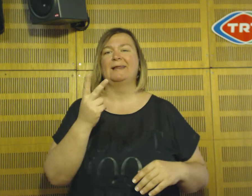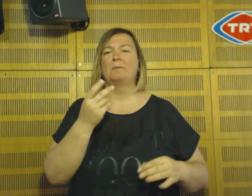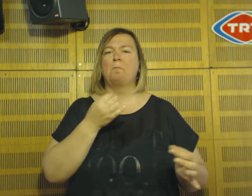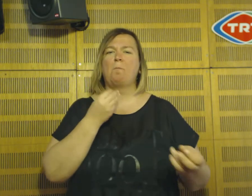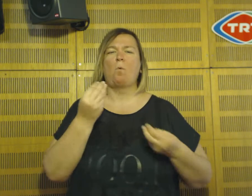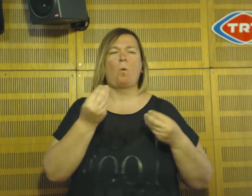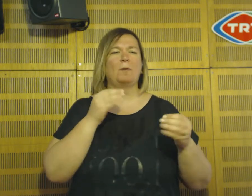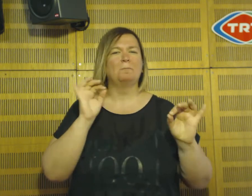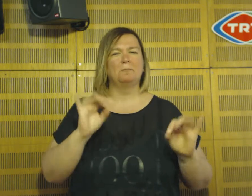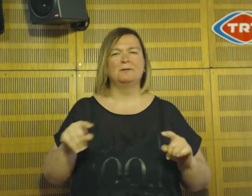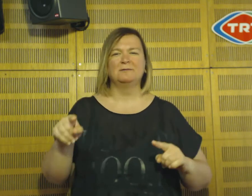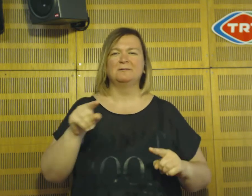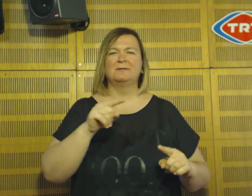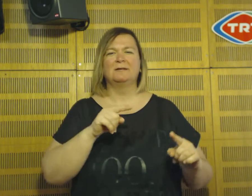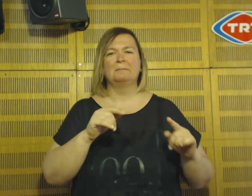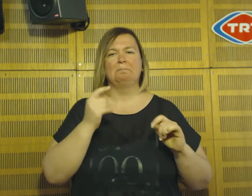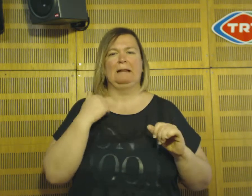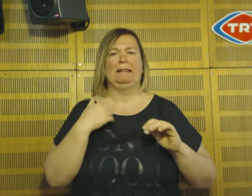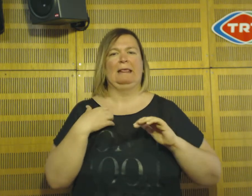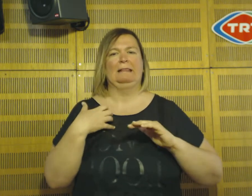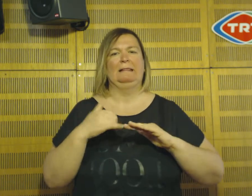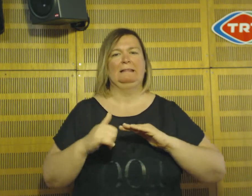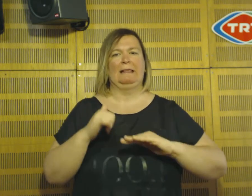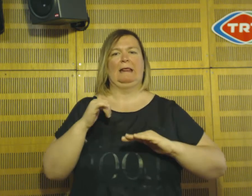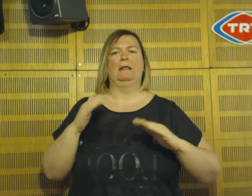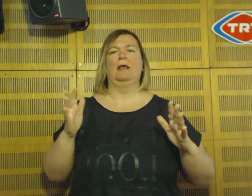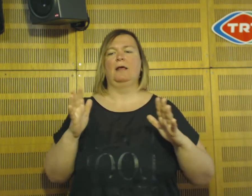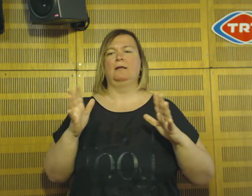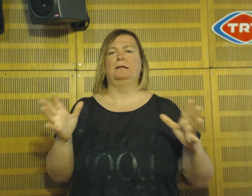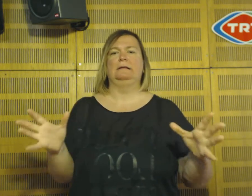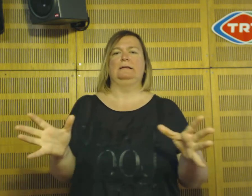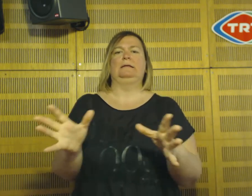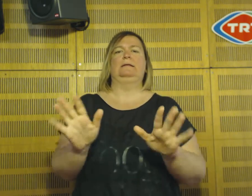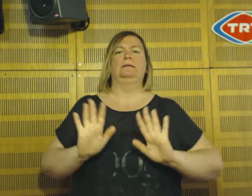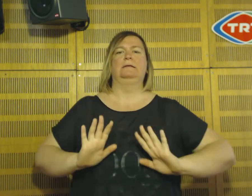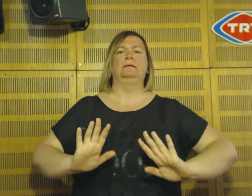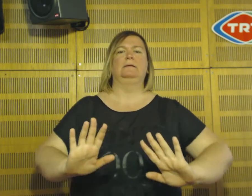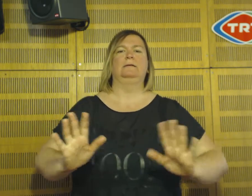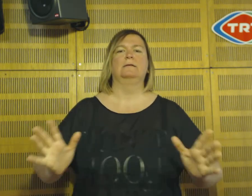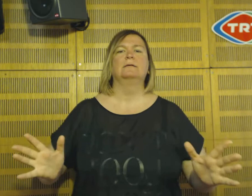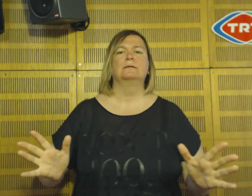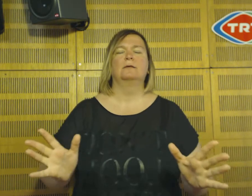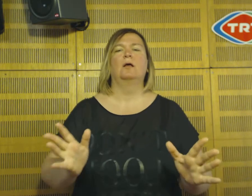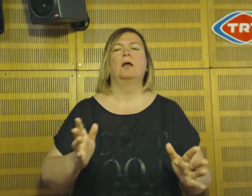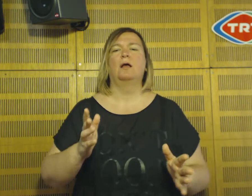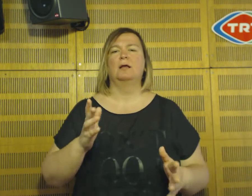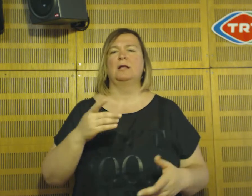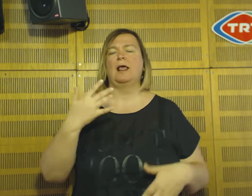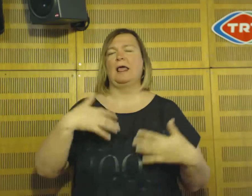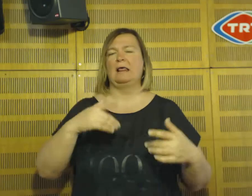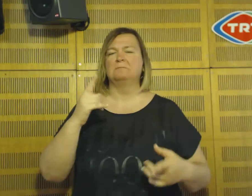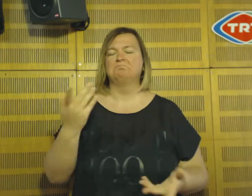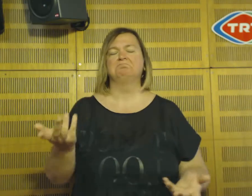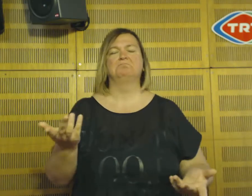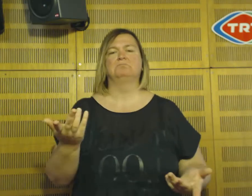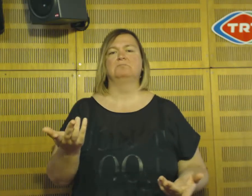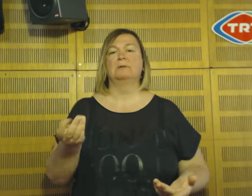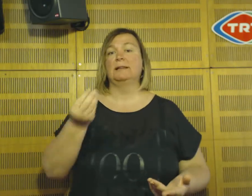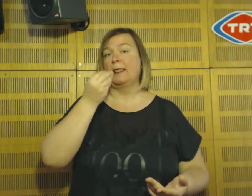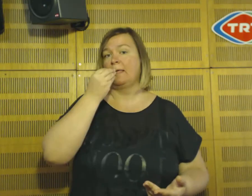başlatıp hafiften geriye çekilme, kişiyi engelli bireyi diğer bireylerle beraber bir ortamda bırakma ya da işte yemeğe beraber